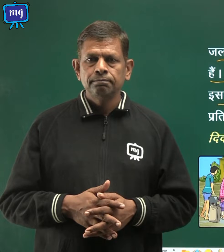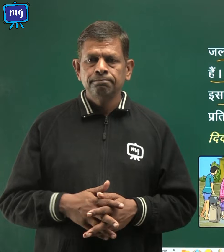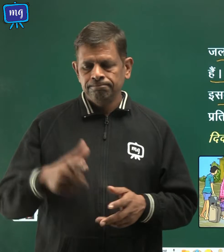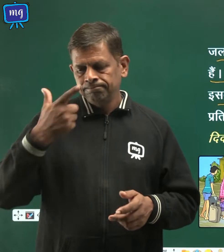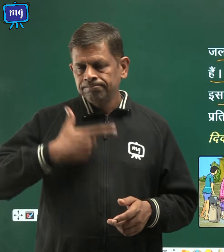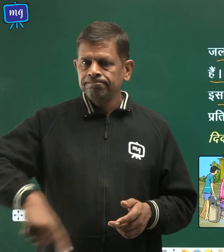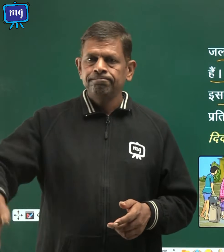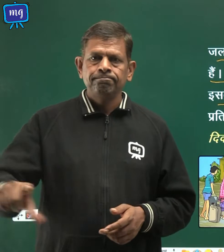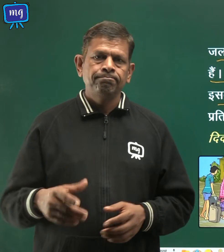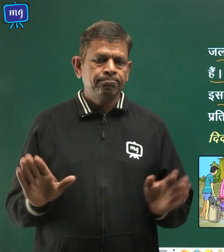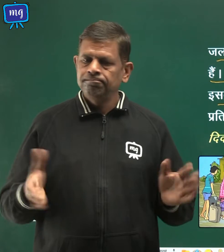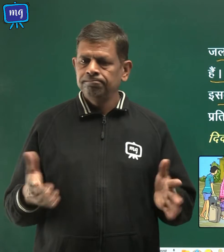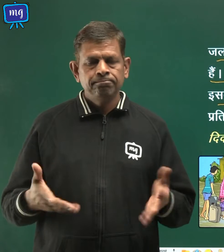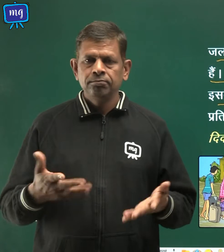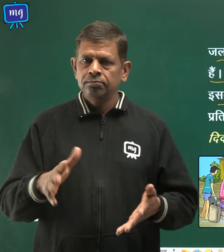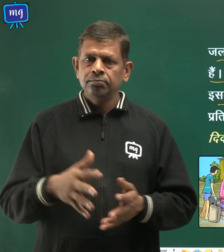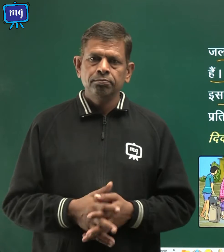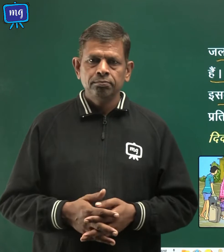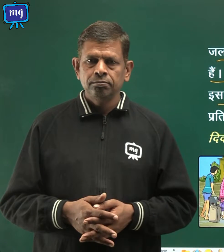जीवन संभव नहीं है।